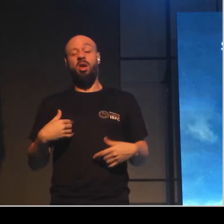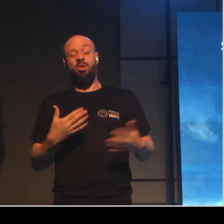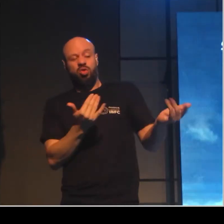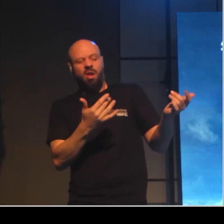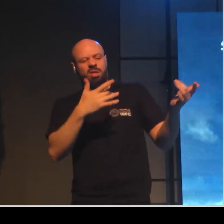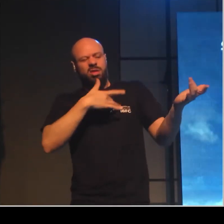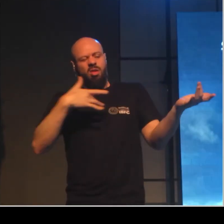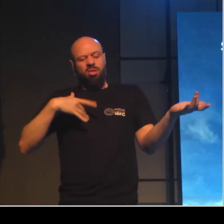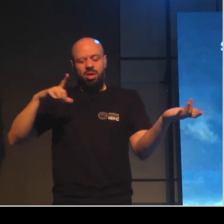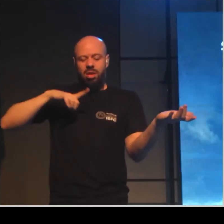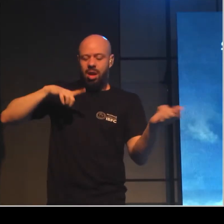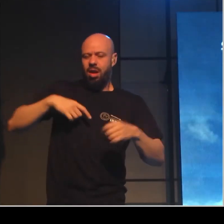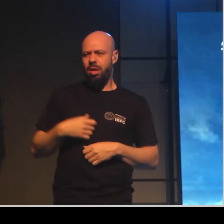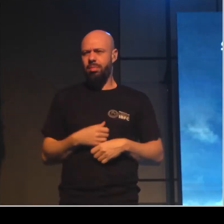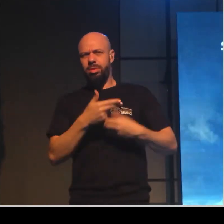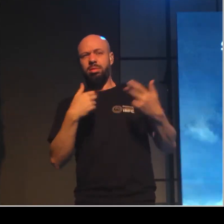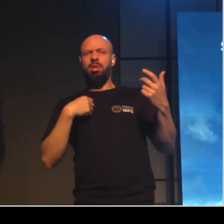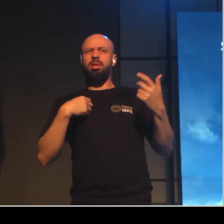saúde.